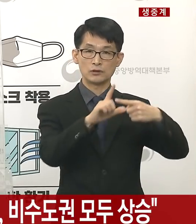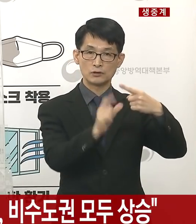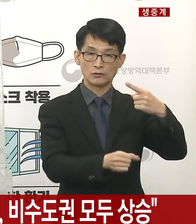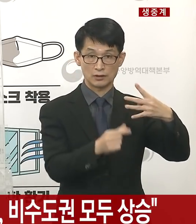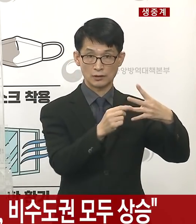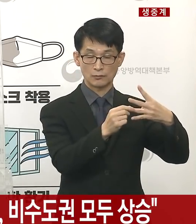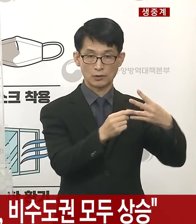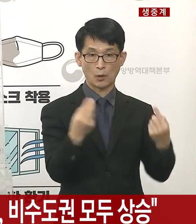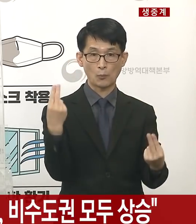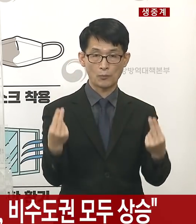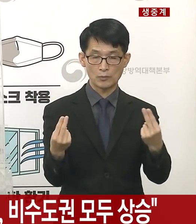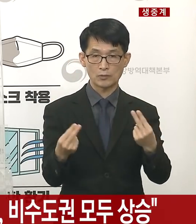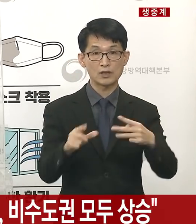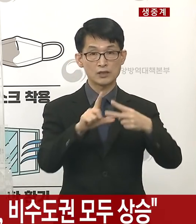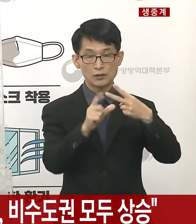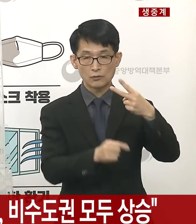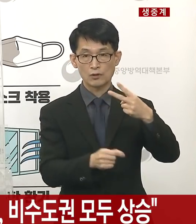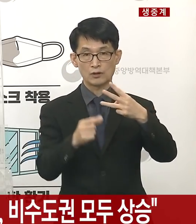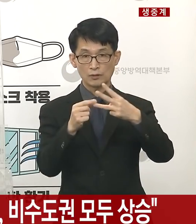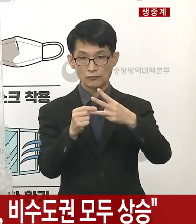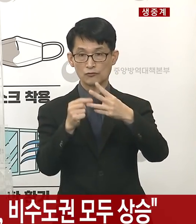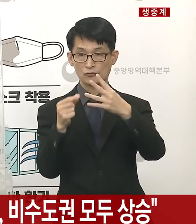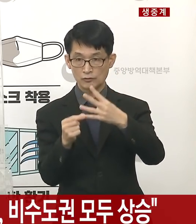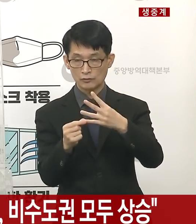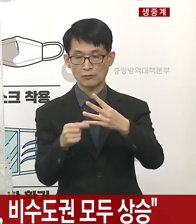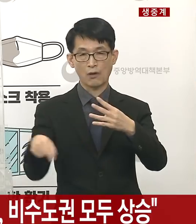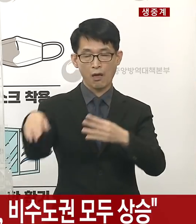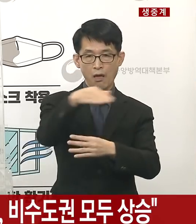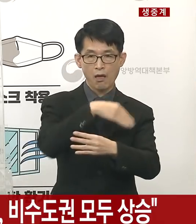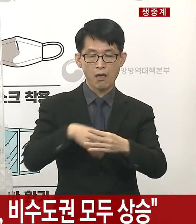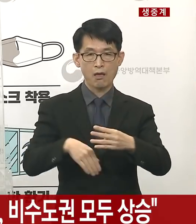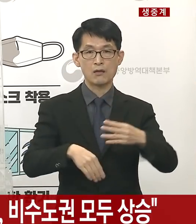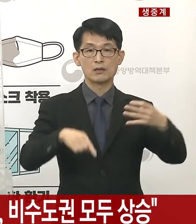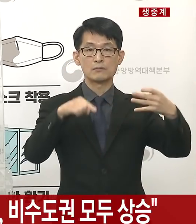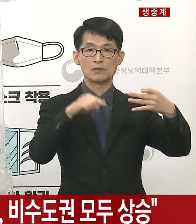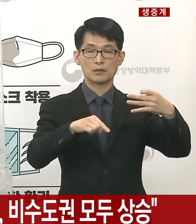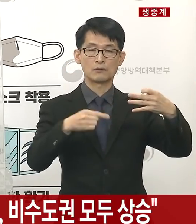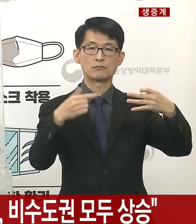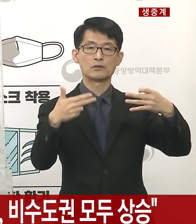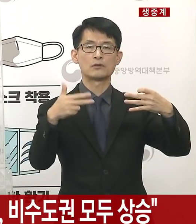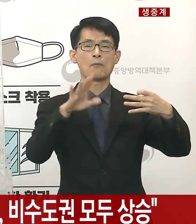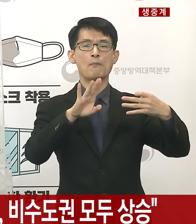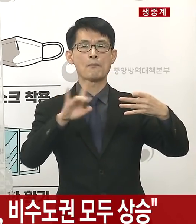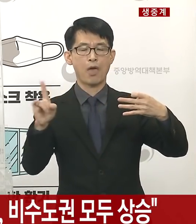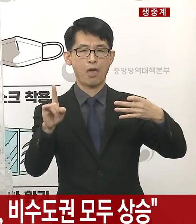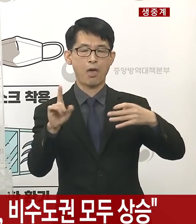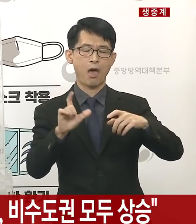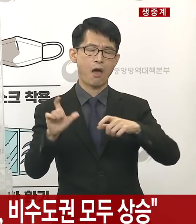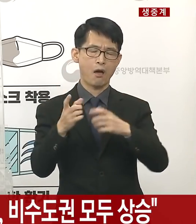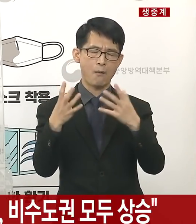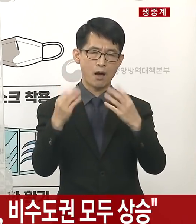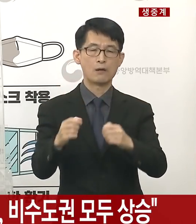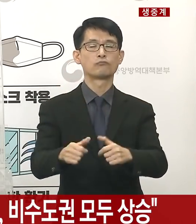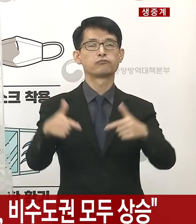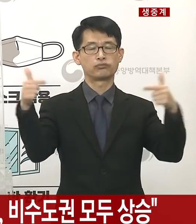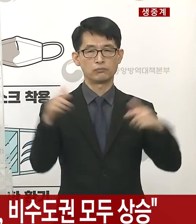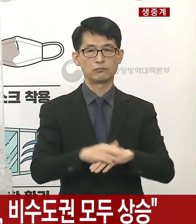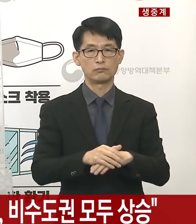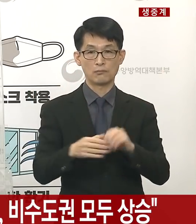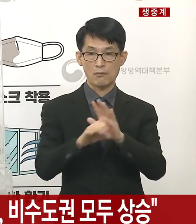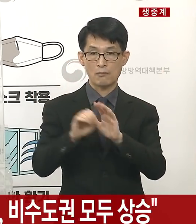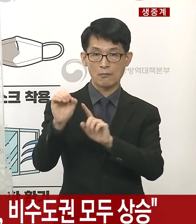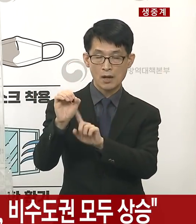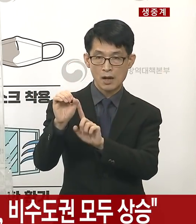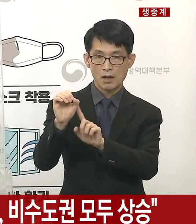3주에 비해서 2월 3주, 4주간에 14.7배가 증가하였습니다. 하지만 오미크론